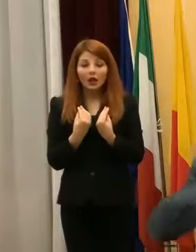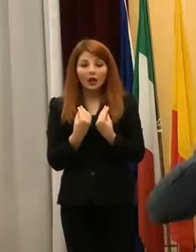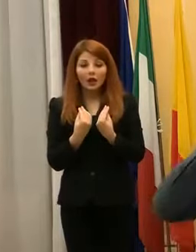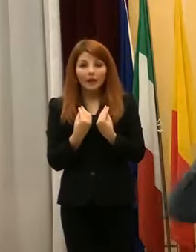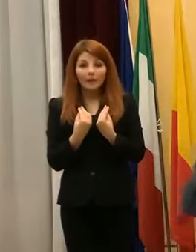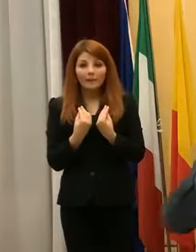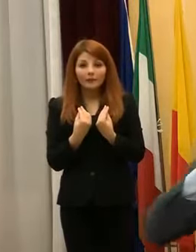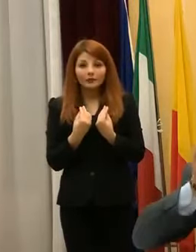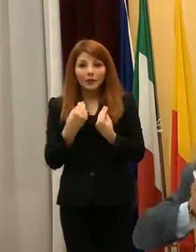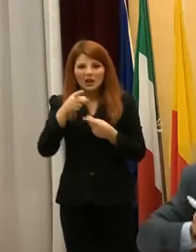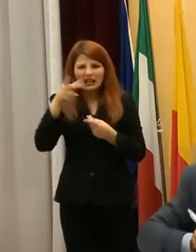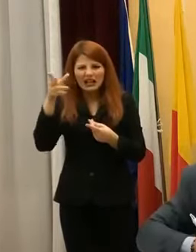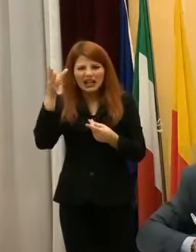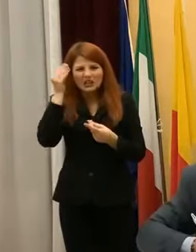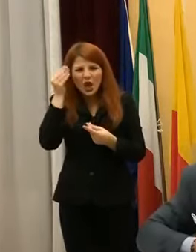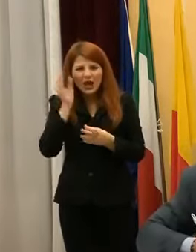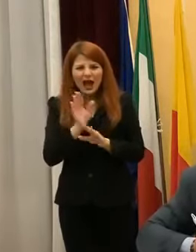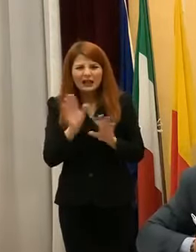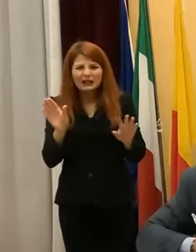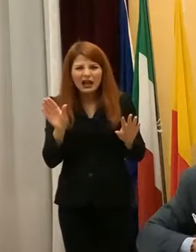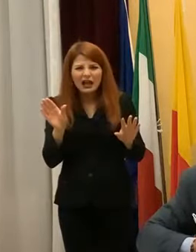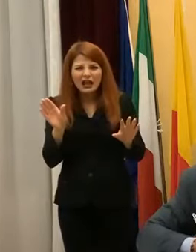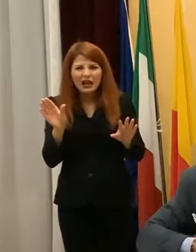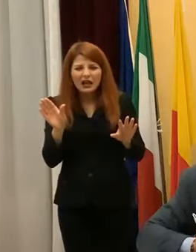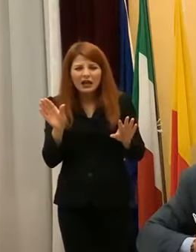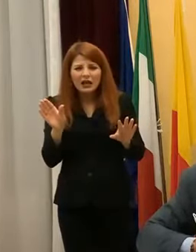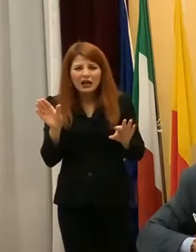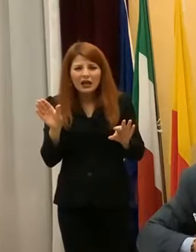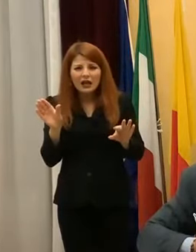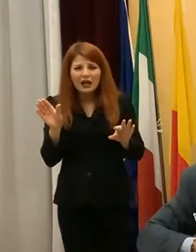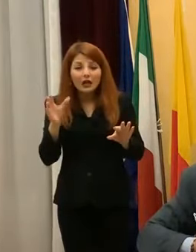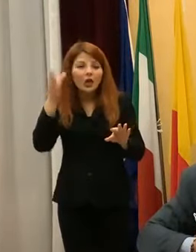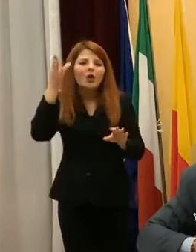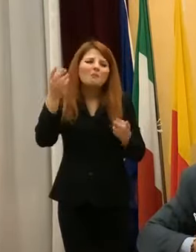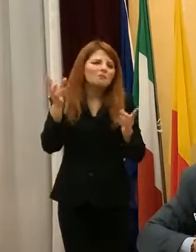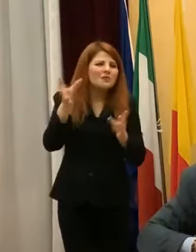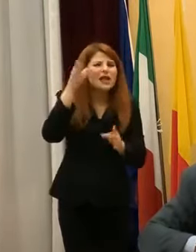paragoni? Ignorante! O meglio, non sei ignorante.